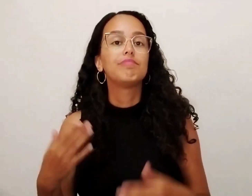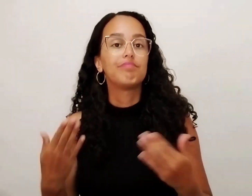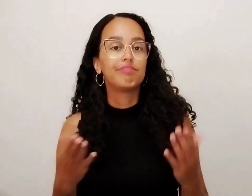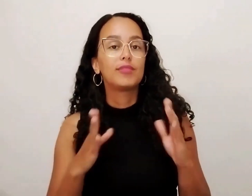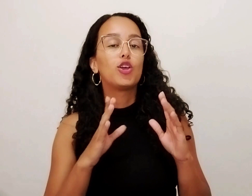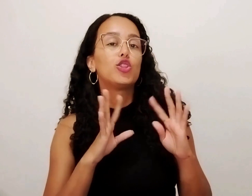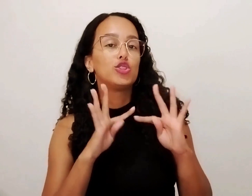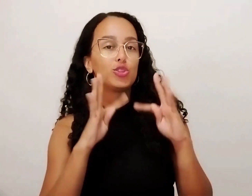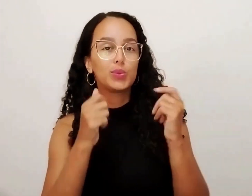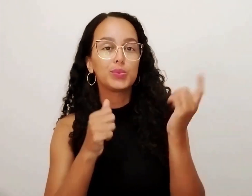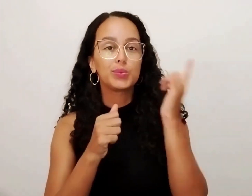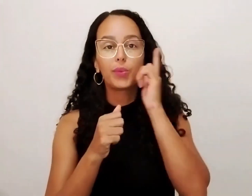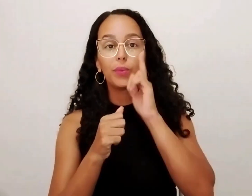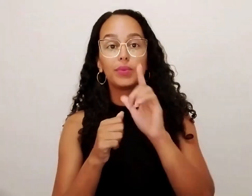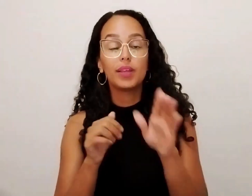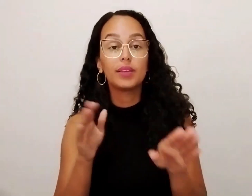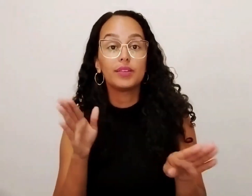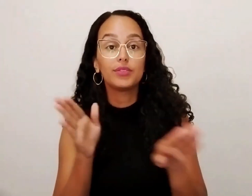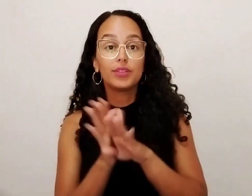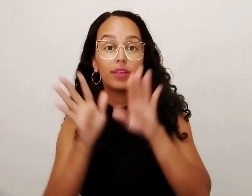Macunaíma passa o dia descansando.